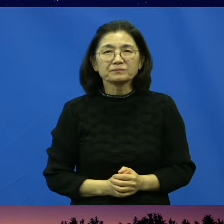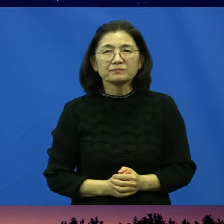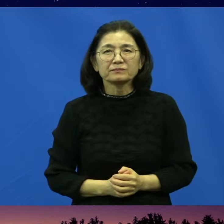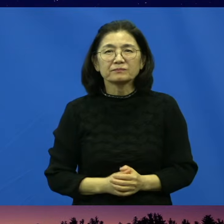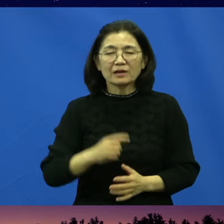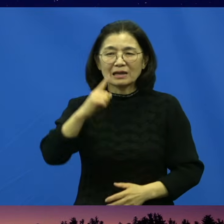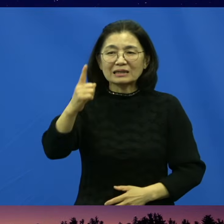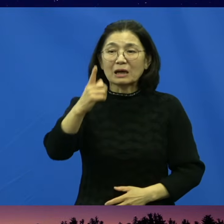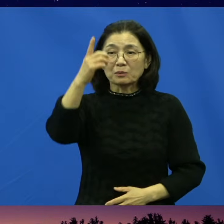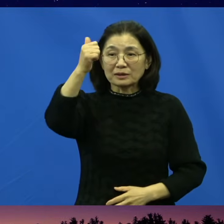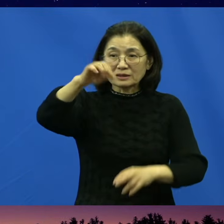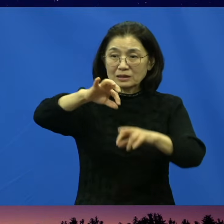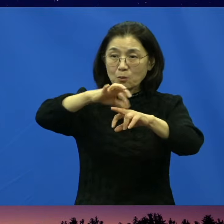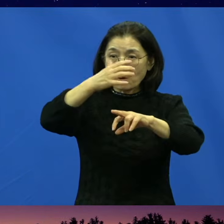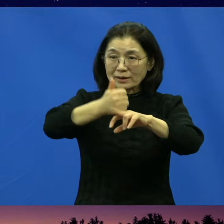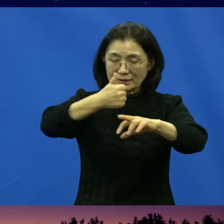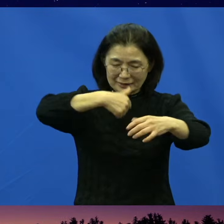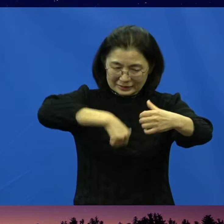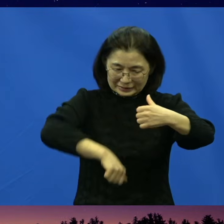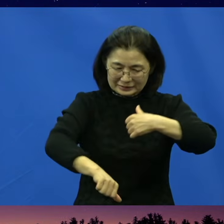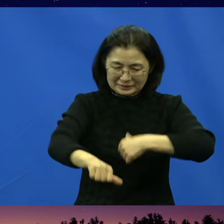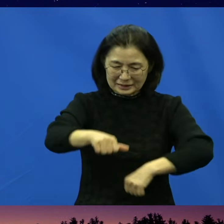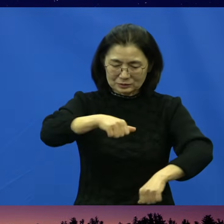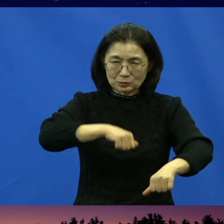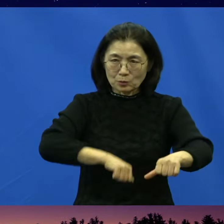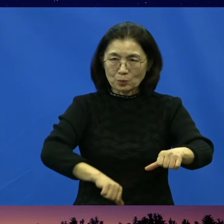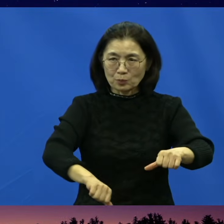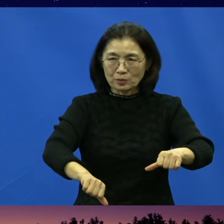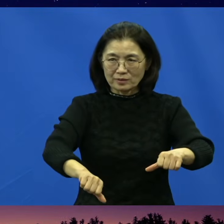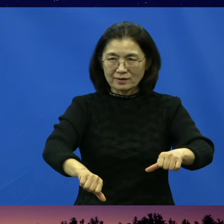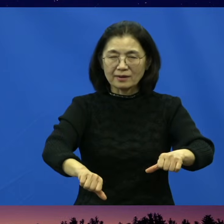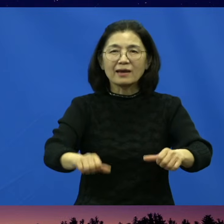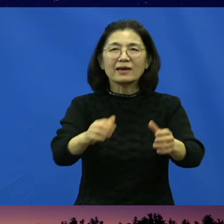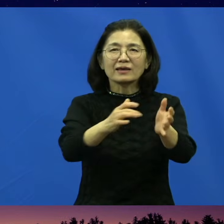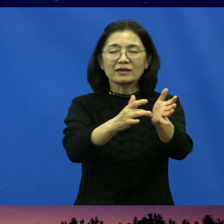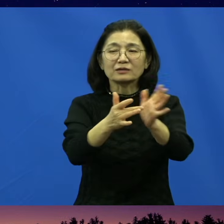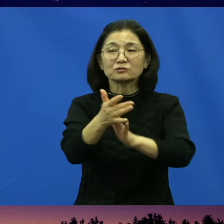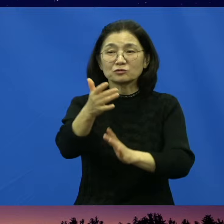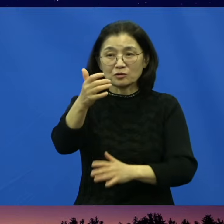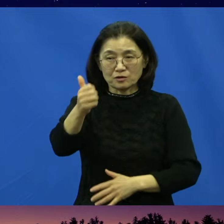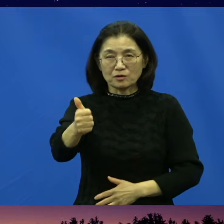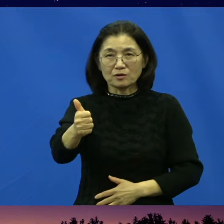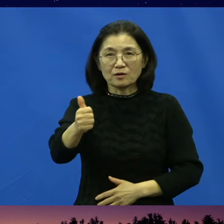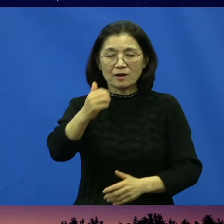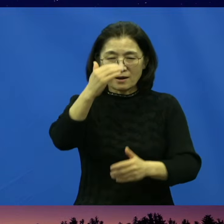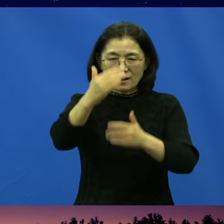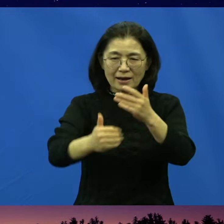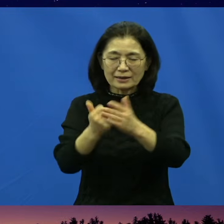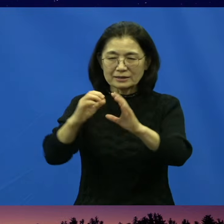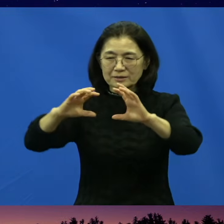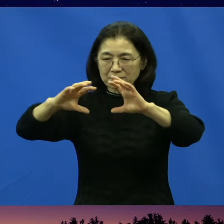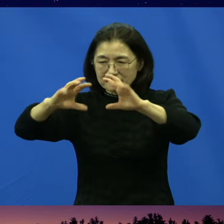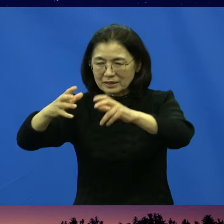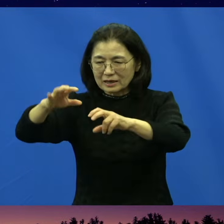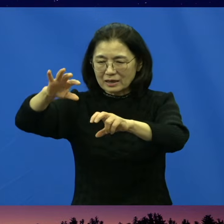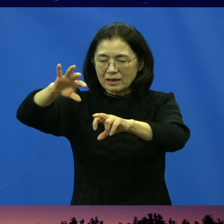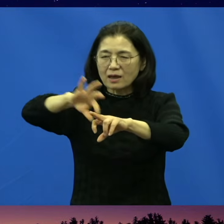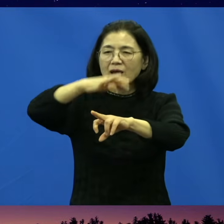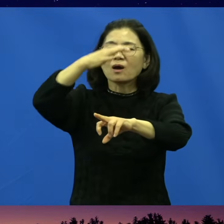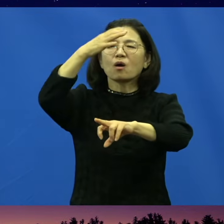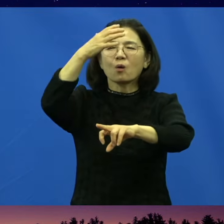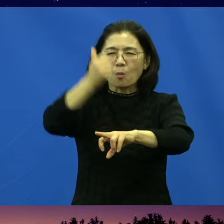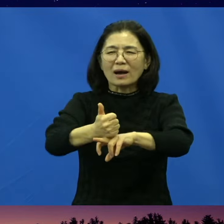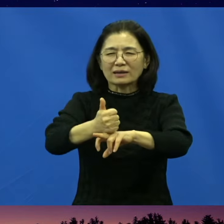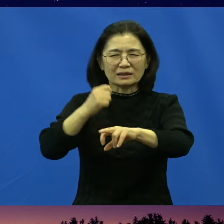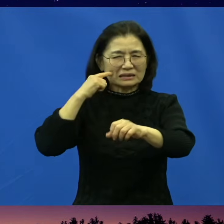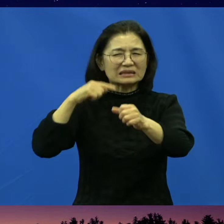다윗의 자손, 구원자, 그죠? 메시아, 해방자, 하나님 나라의 왕을 의미하는 말이지